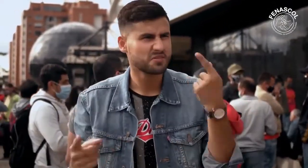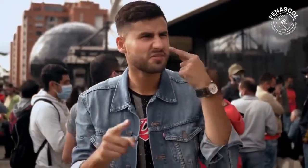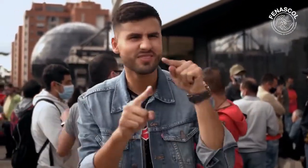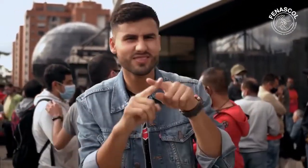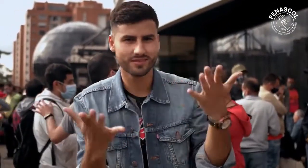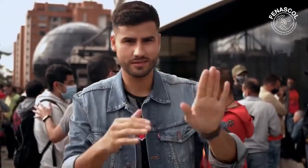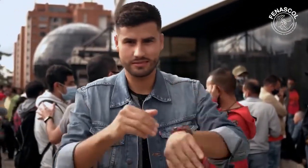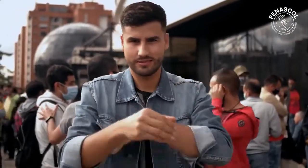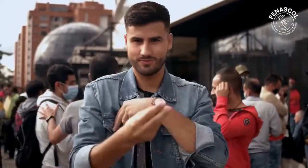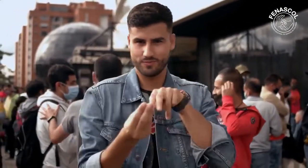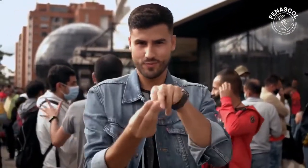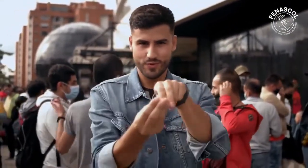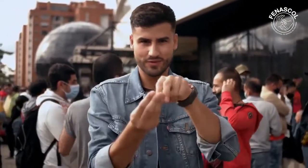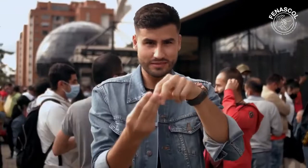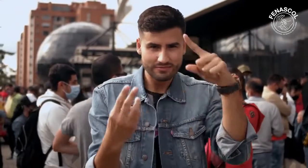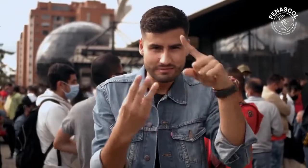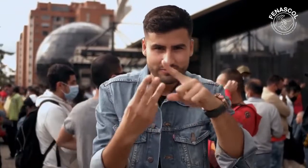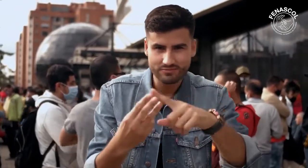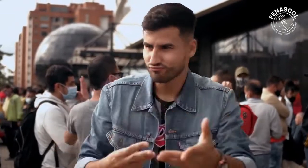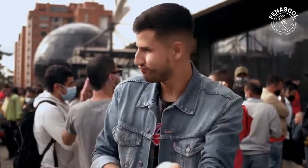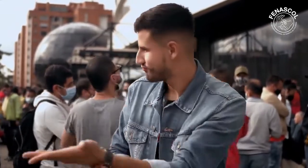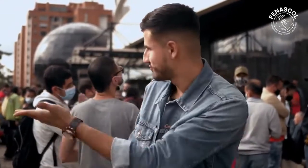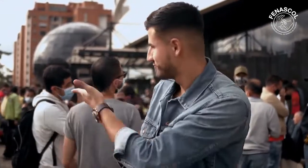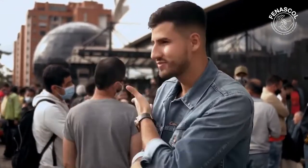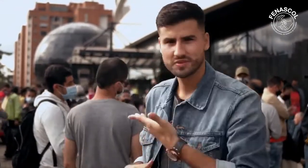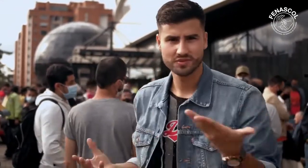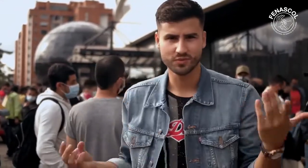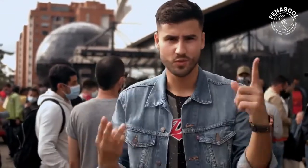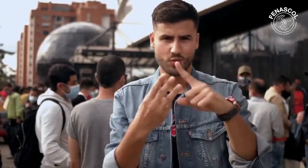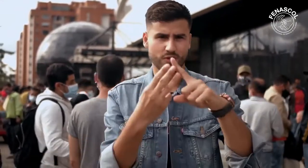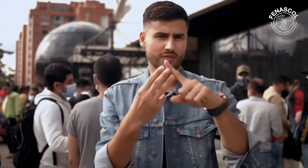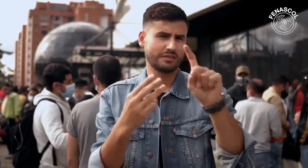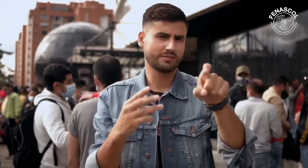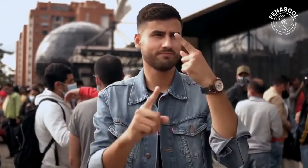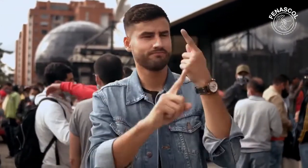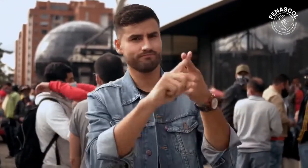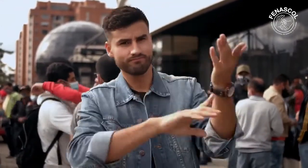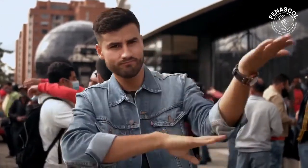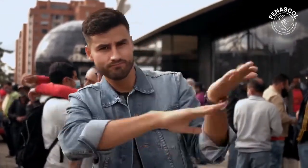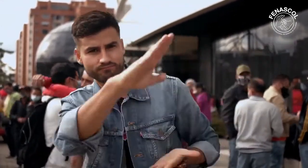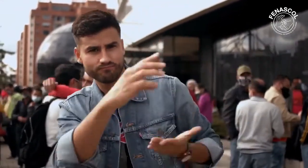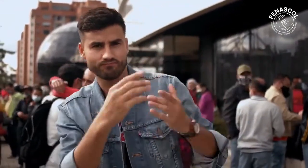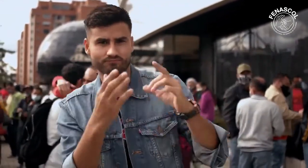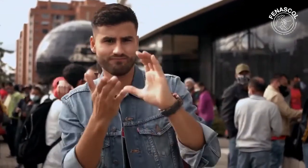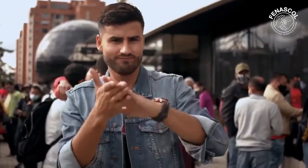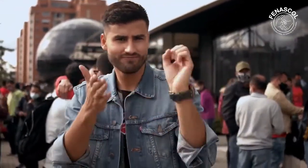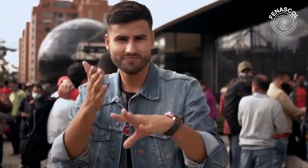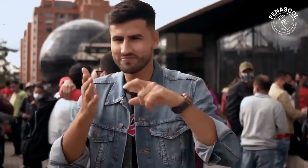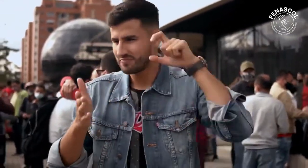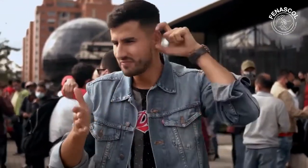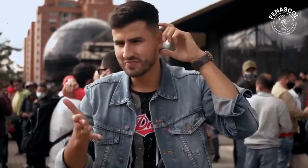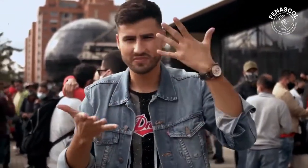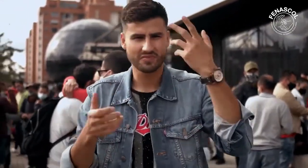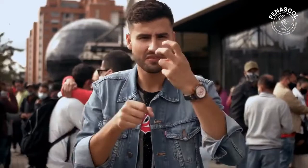al Ministerio de Transporte, para junto con todos pedirle y solicitarle que se quite el requerimiento de ayuda auditiva que